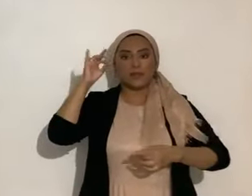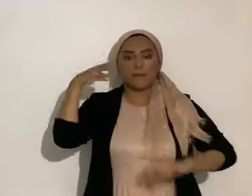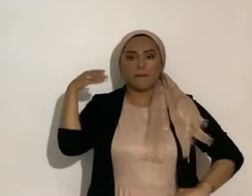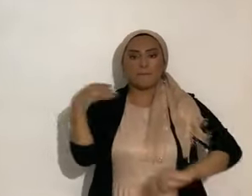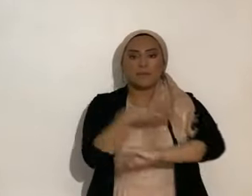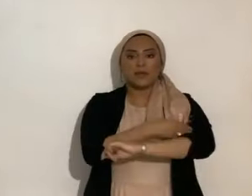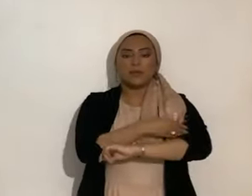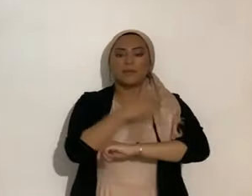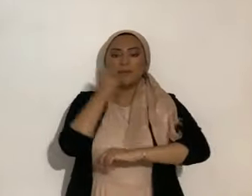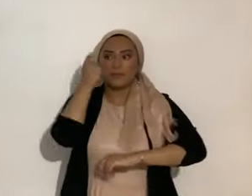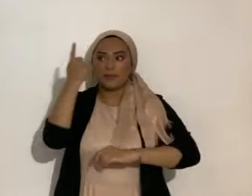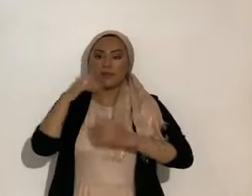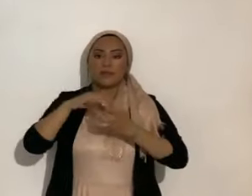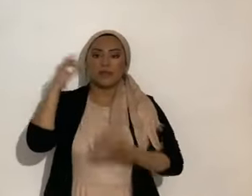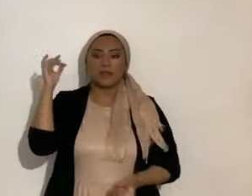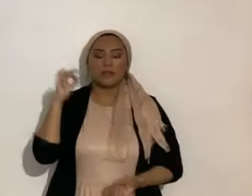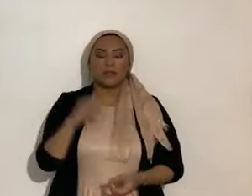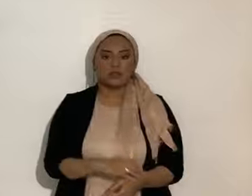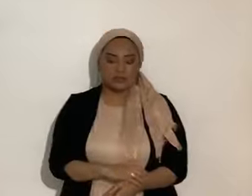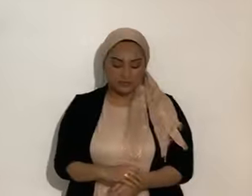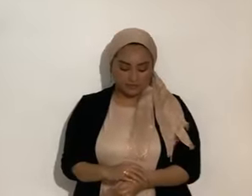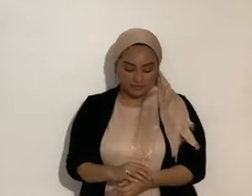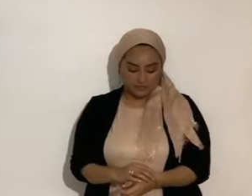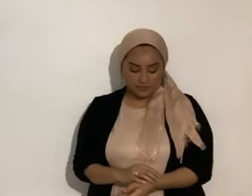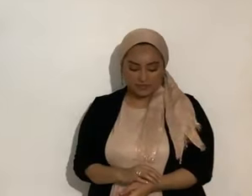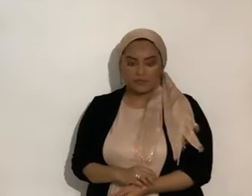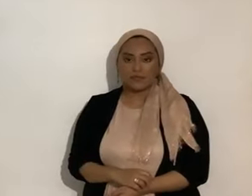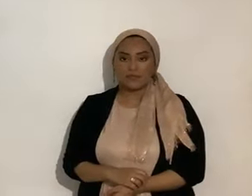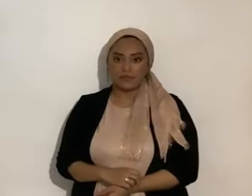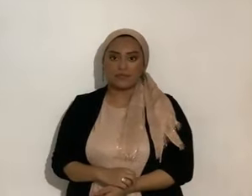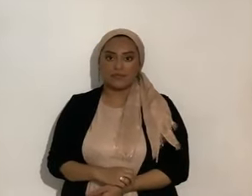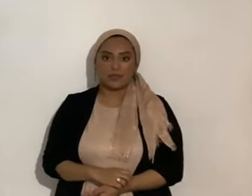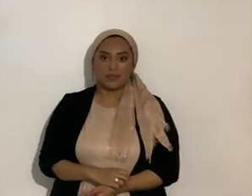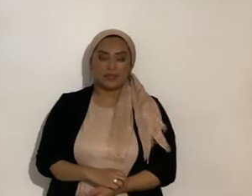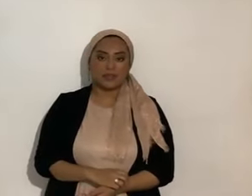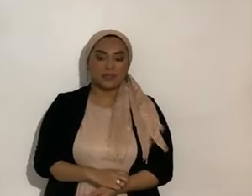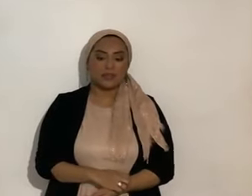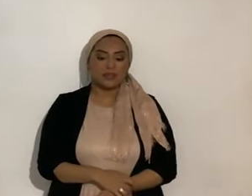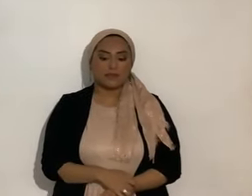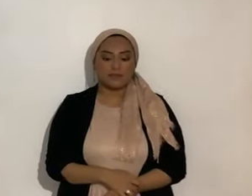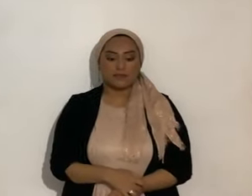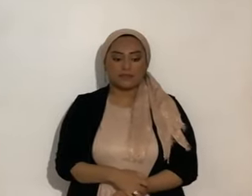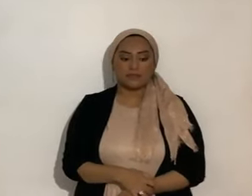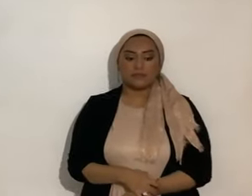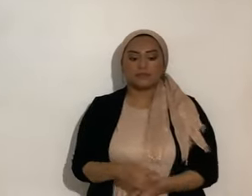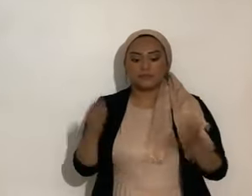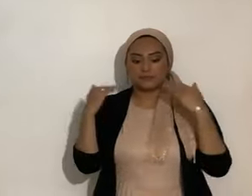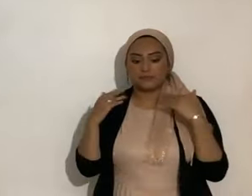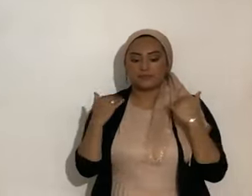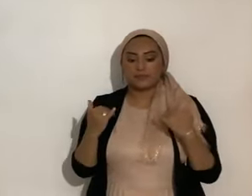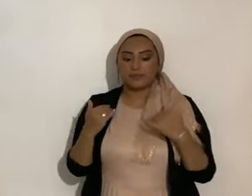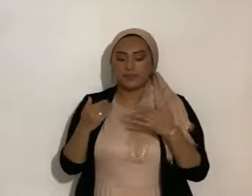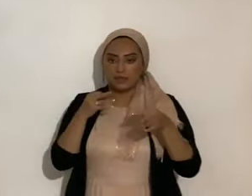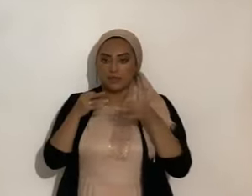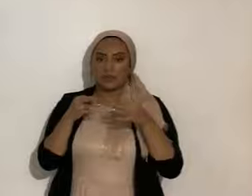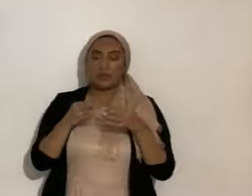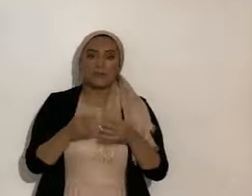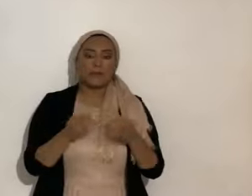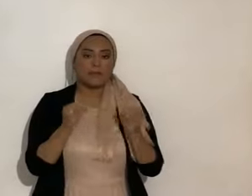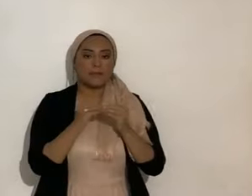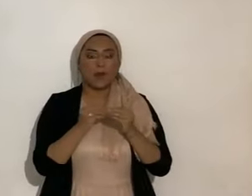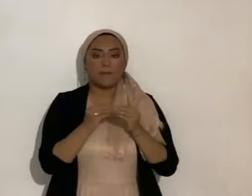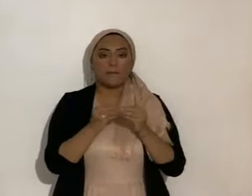es el discernimiento de espíritus. ¿De acuerdo? ¿Sí? Aleluya. Bueno, ahora voy a explicar en breve algo